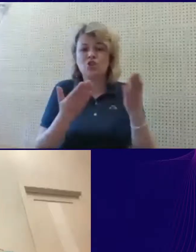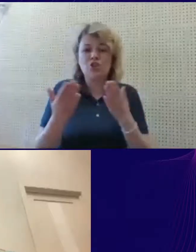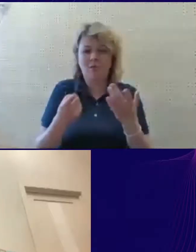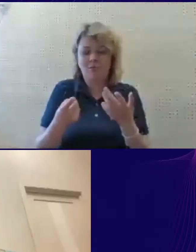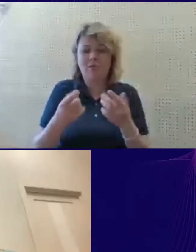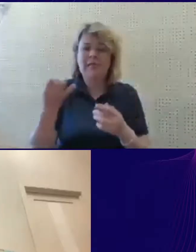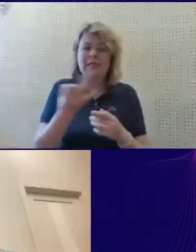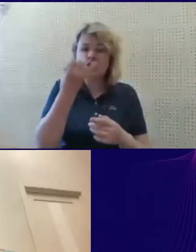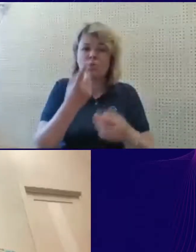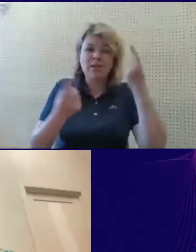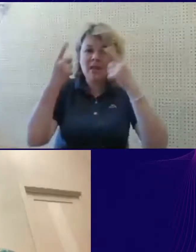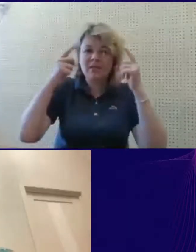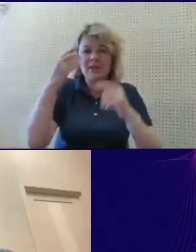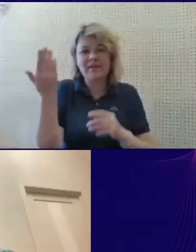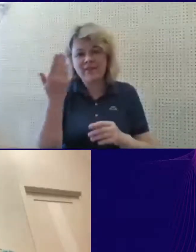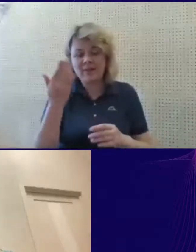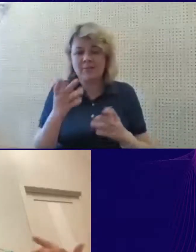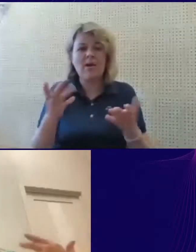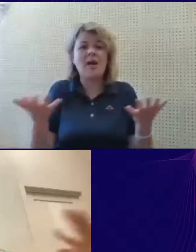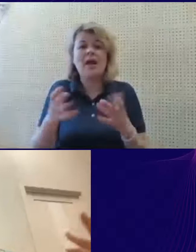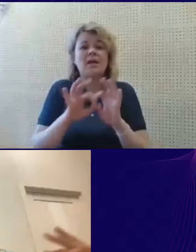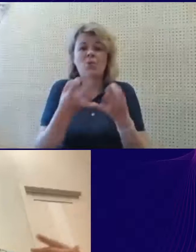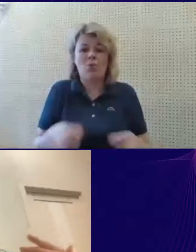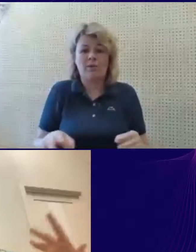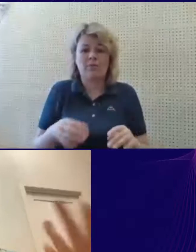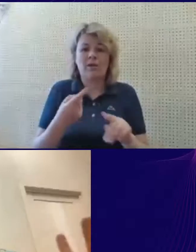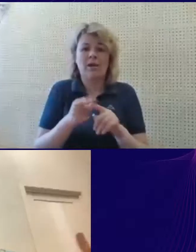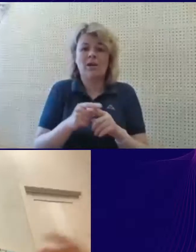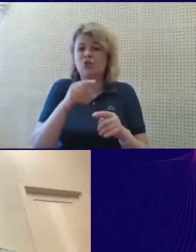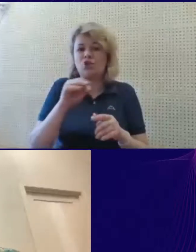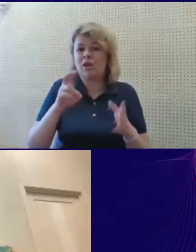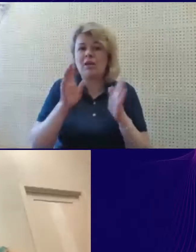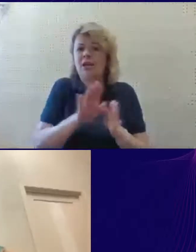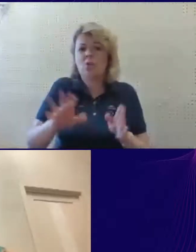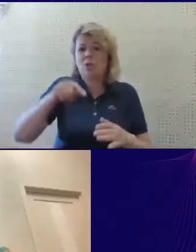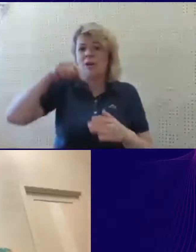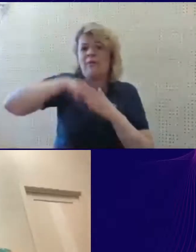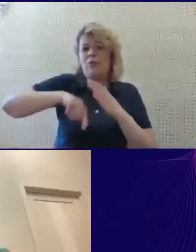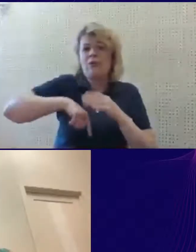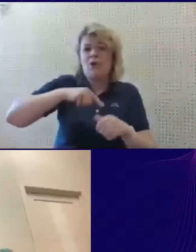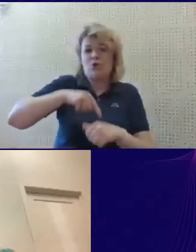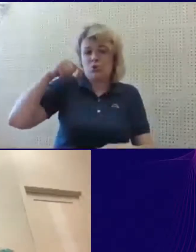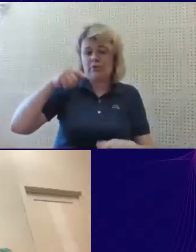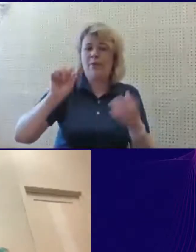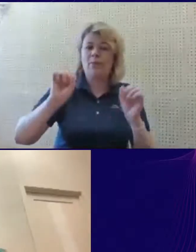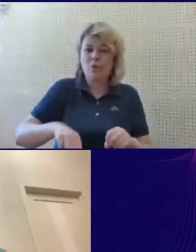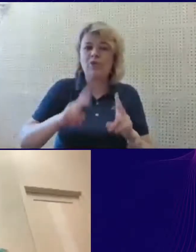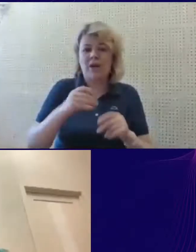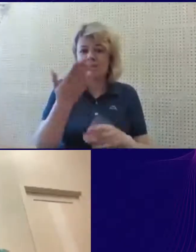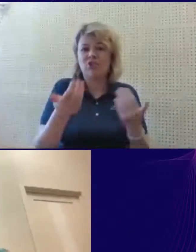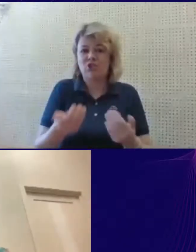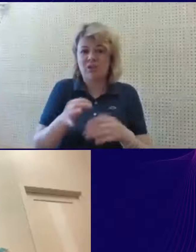фильмов, или как, каким образом? Это же не только чуйка и какое-то наитие. Можно же, вот как вы сейчас